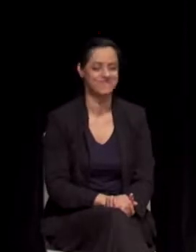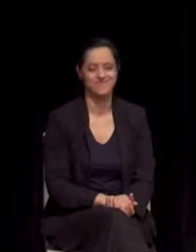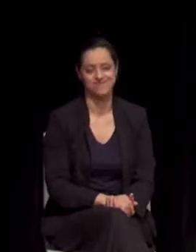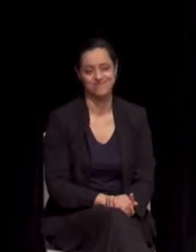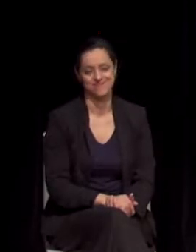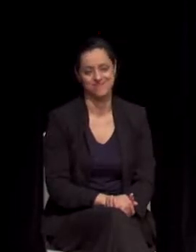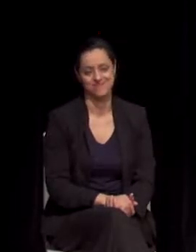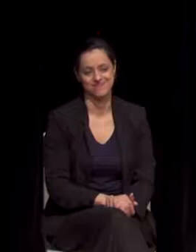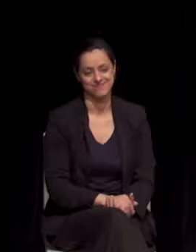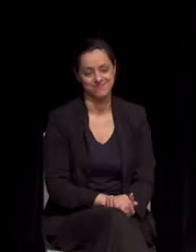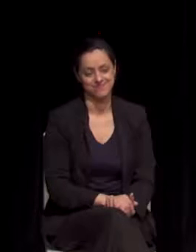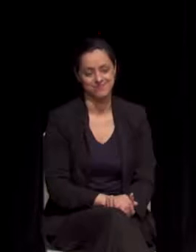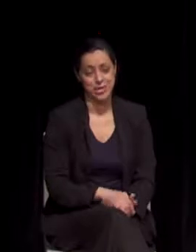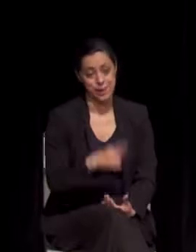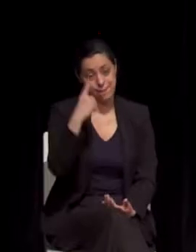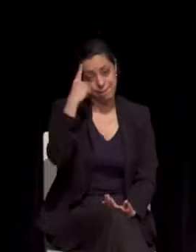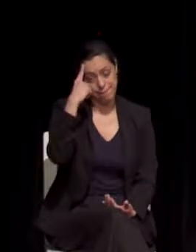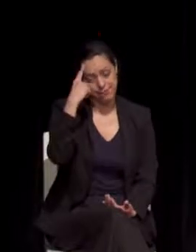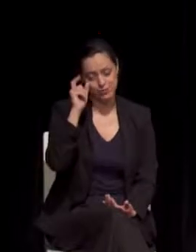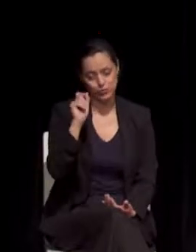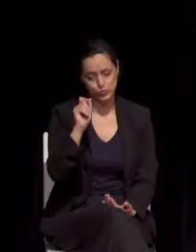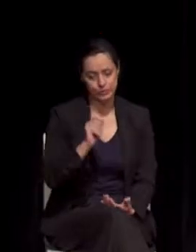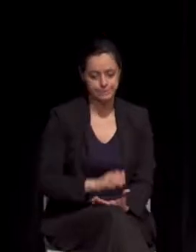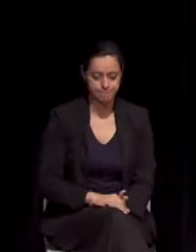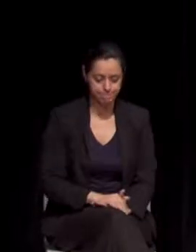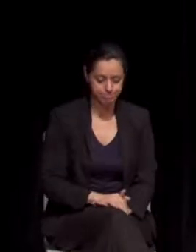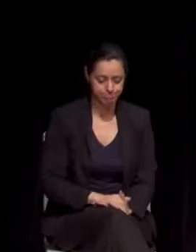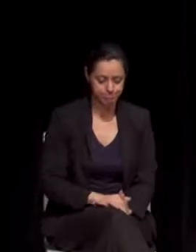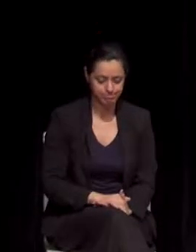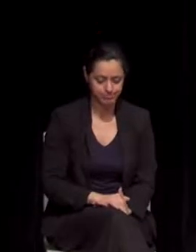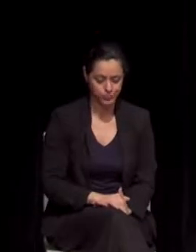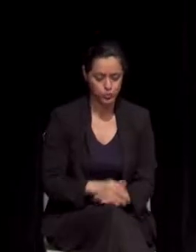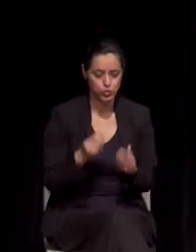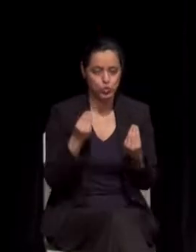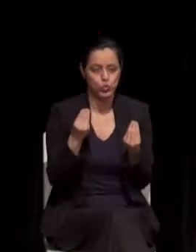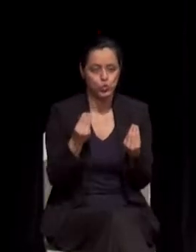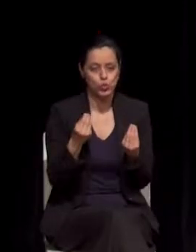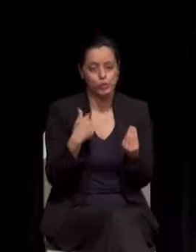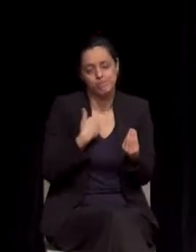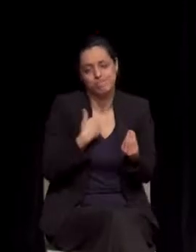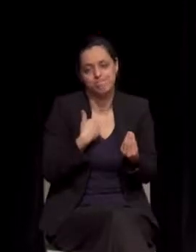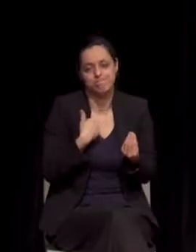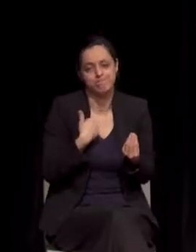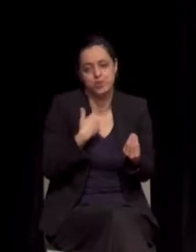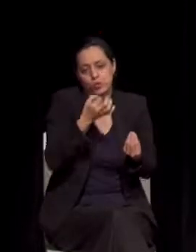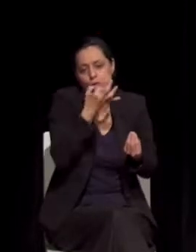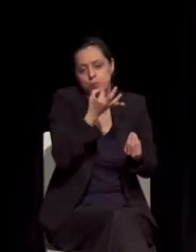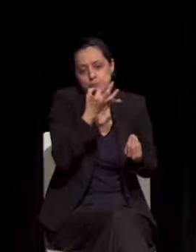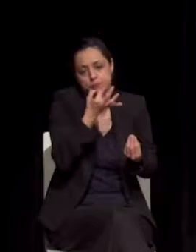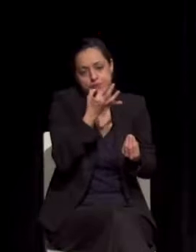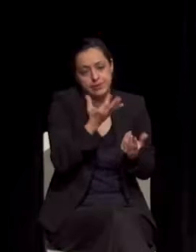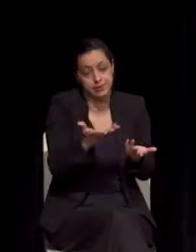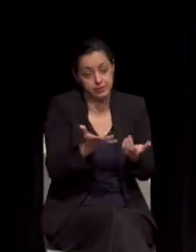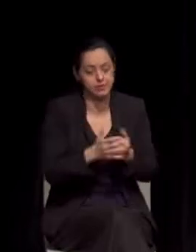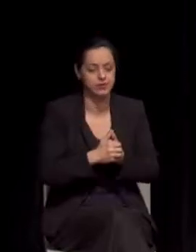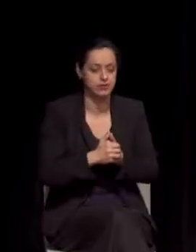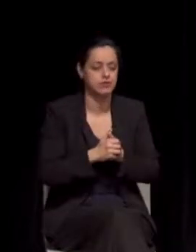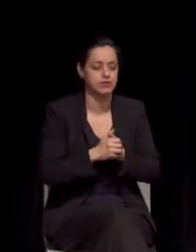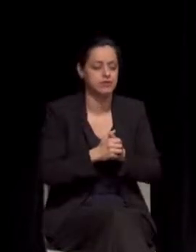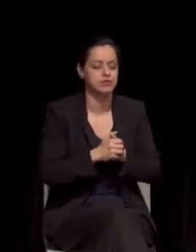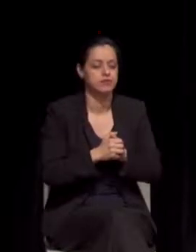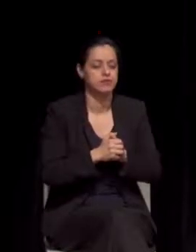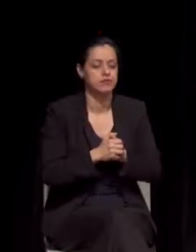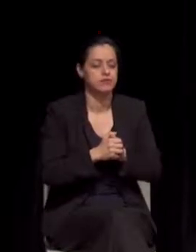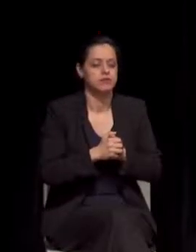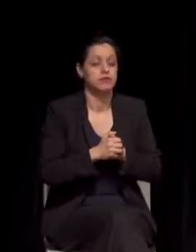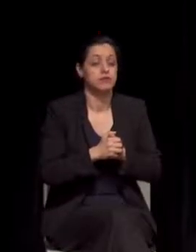Eu acho que a minha avaliação é de que essa luta